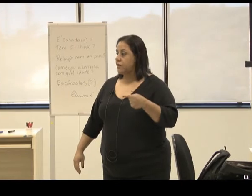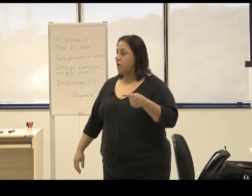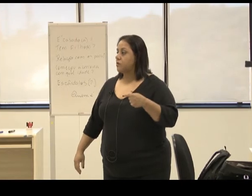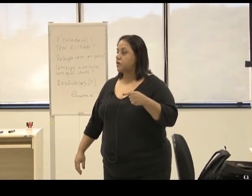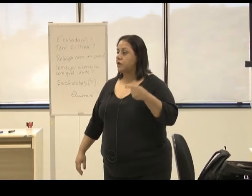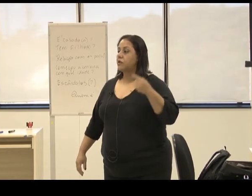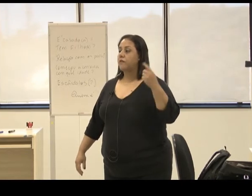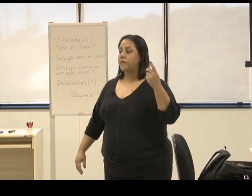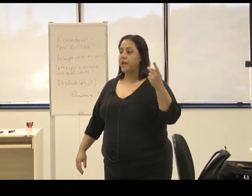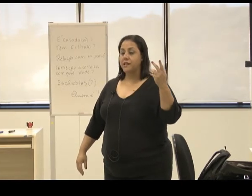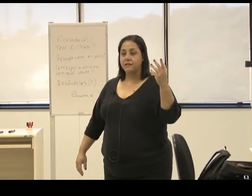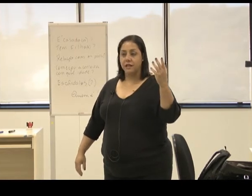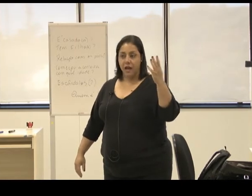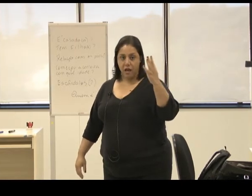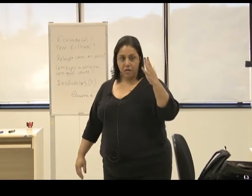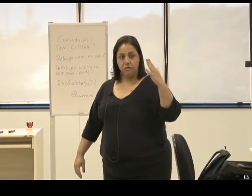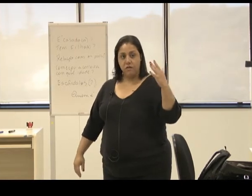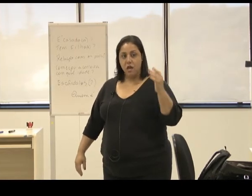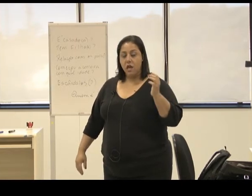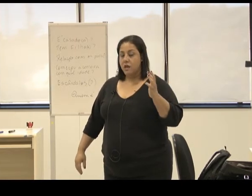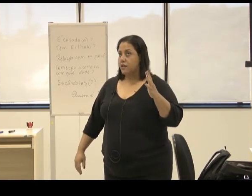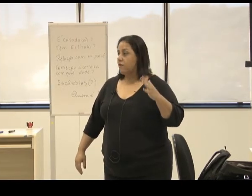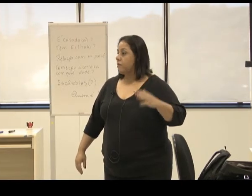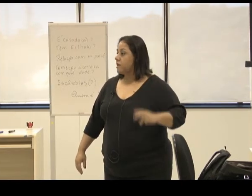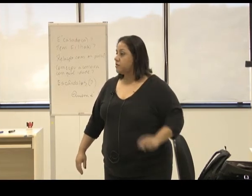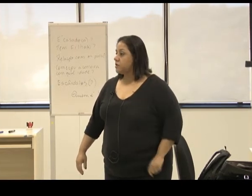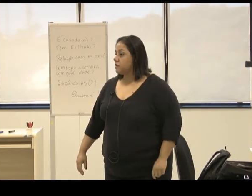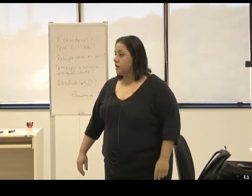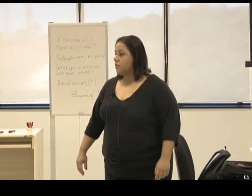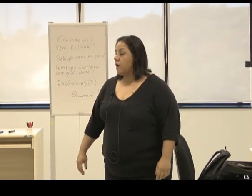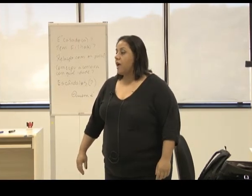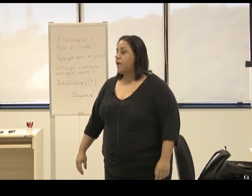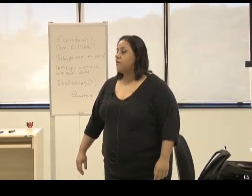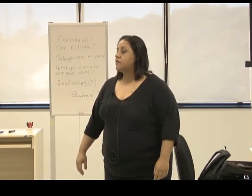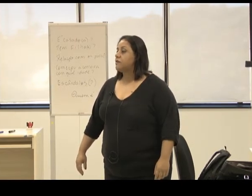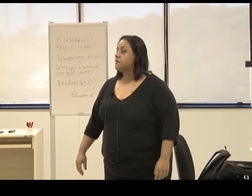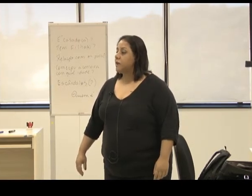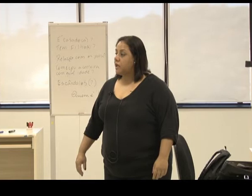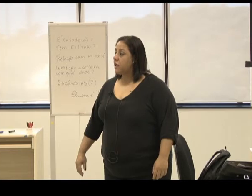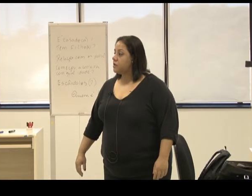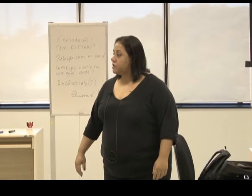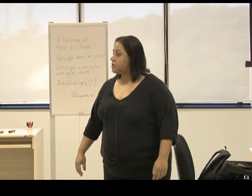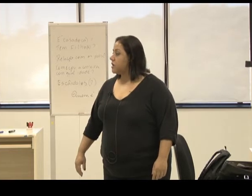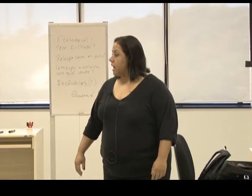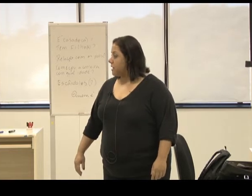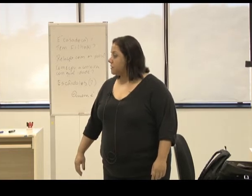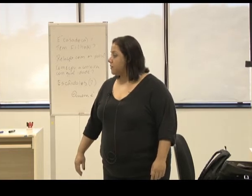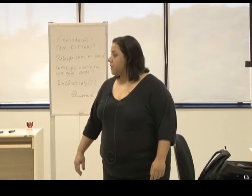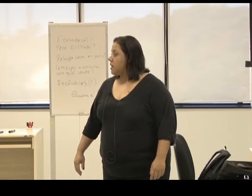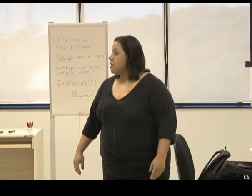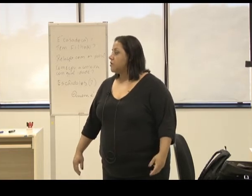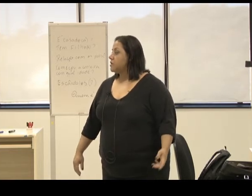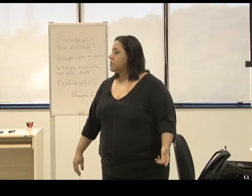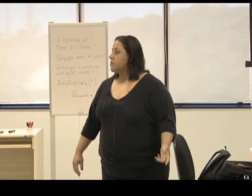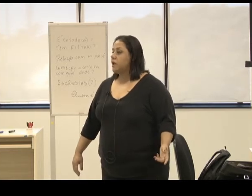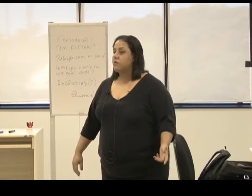de ter que desenhar. Então, a minha sugestão é que vocês brinquem disso em casa. Vocês já brincam